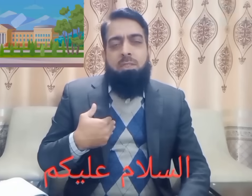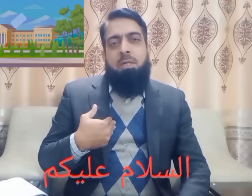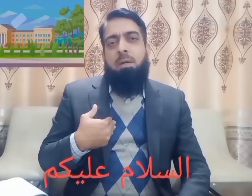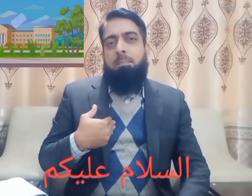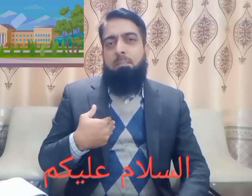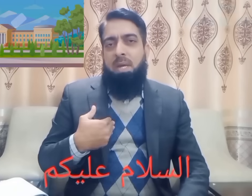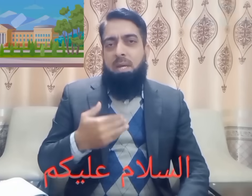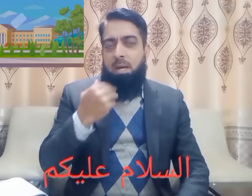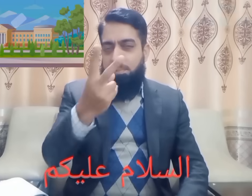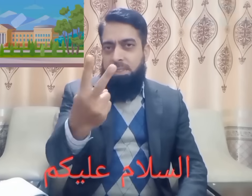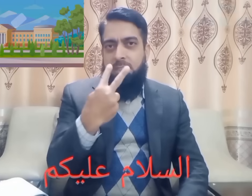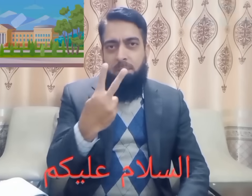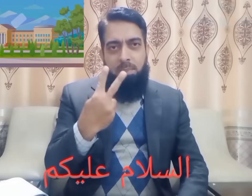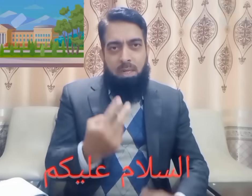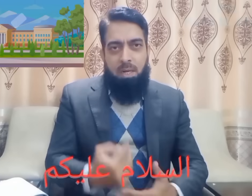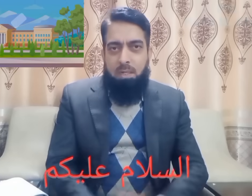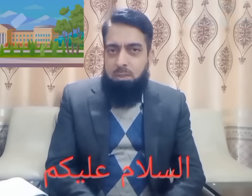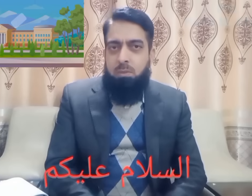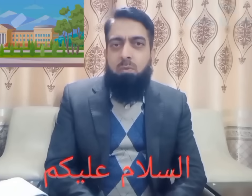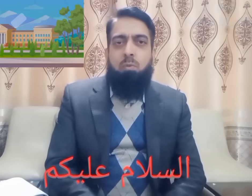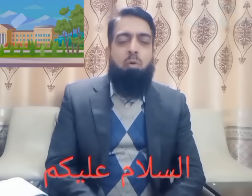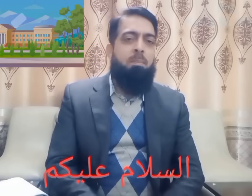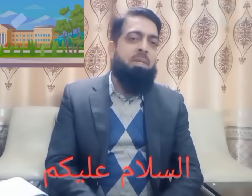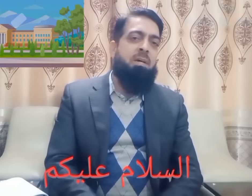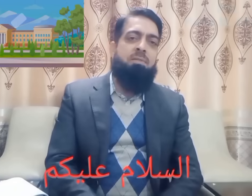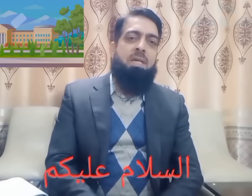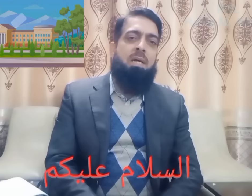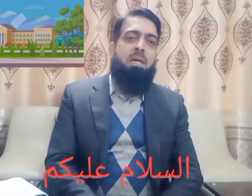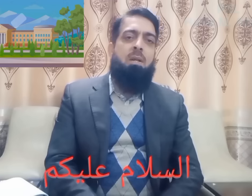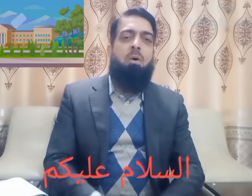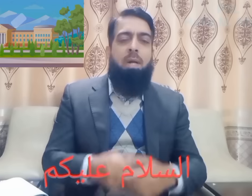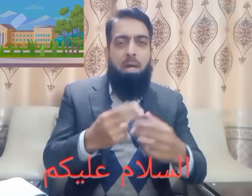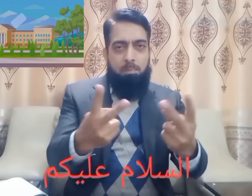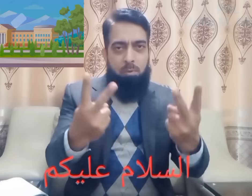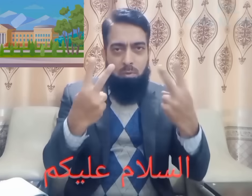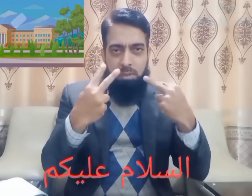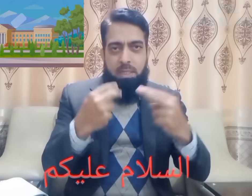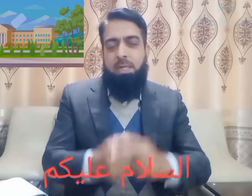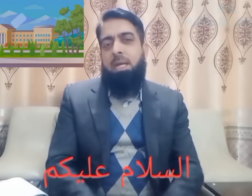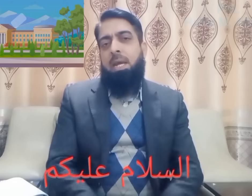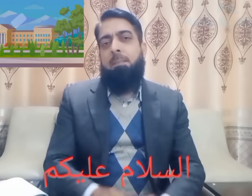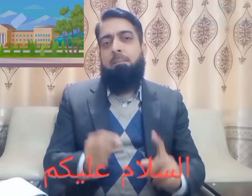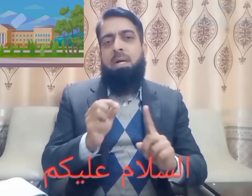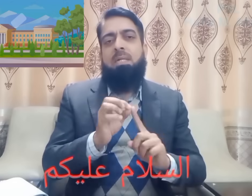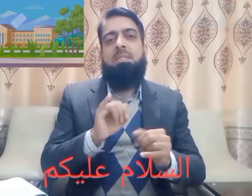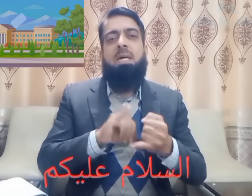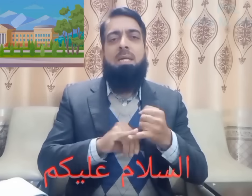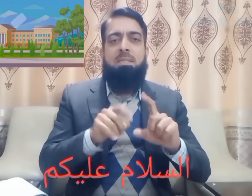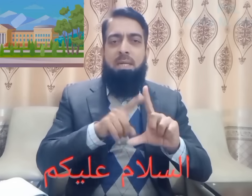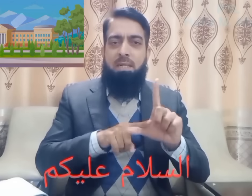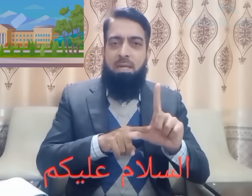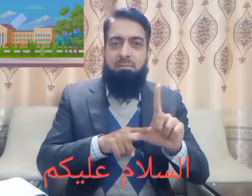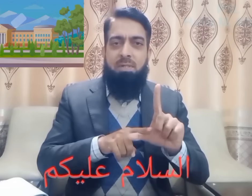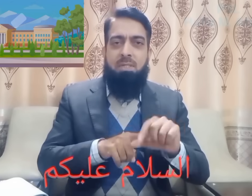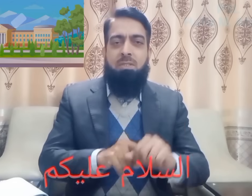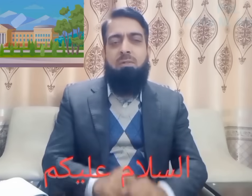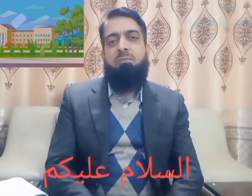आज मैं आपके सामने हाजिर हूँ मोहम्मद अफजाल और आप लोग देख रहे हैं पाकिस्तान साइन लैंग्वेज